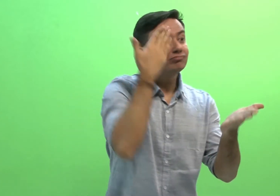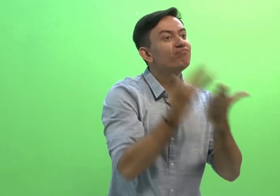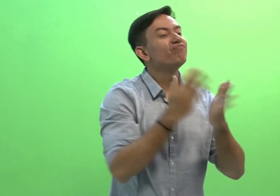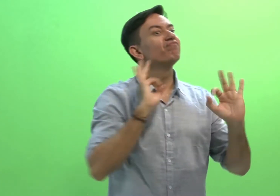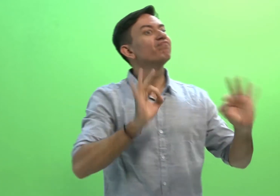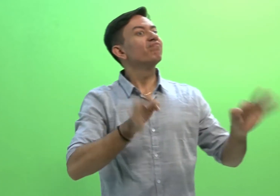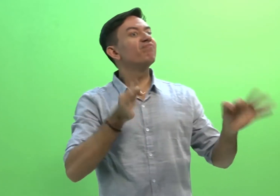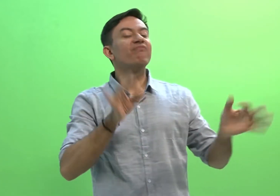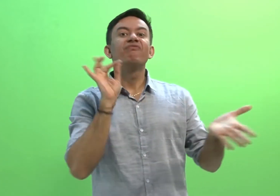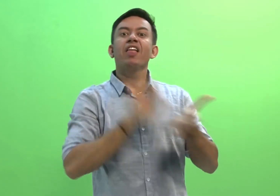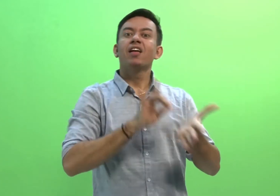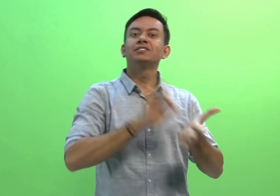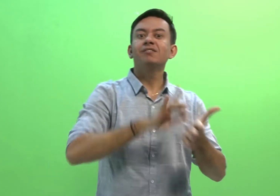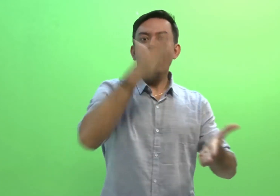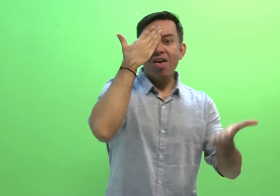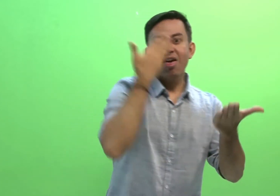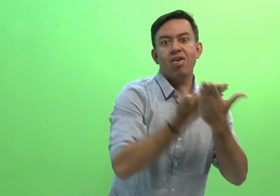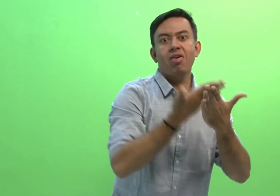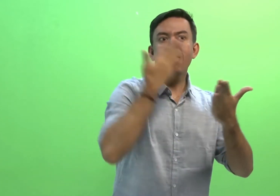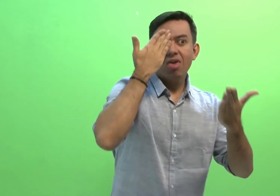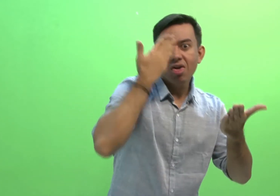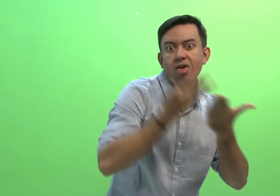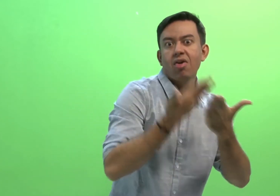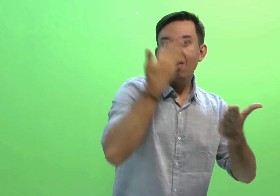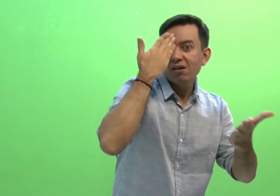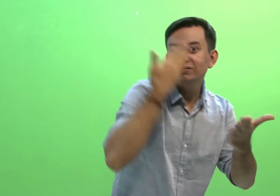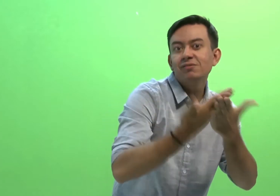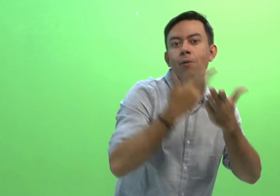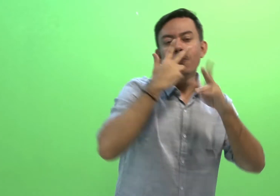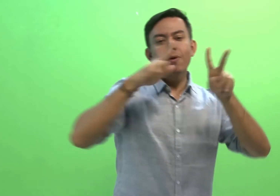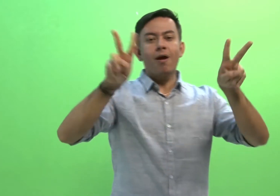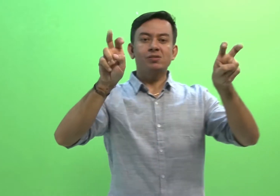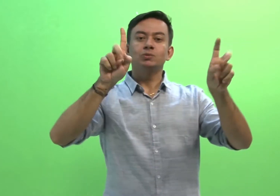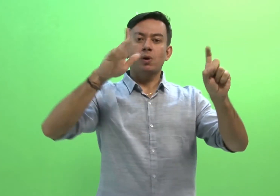quanto à língua de sinais e as pessoas acabam acreditando nestes mitos.